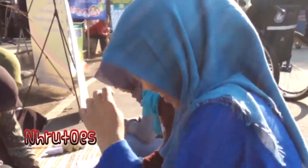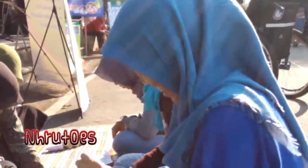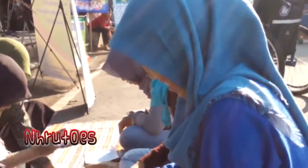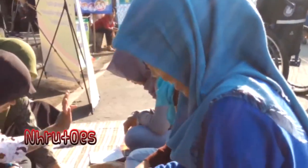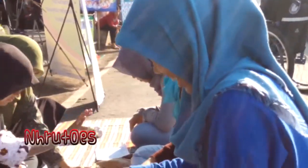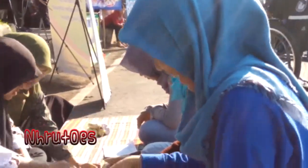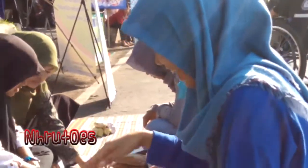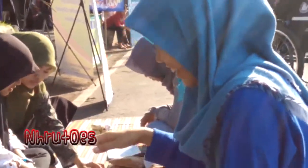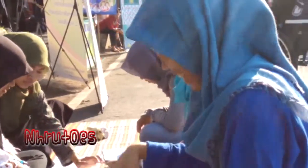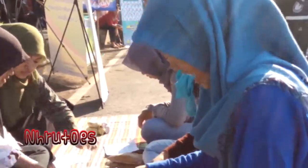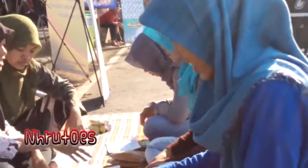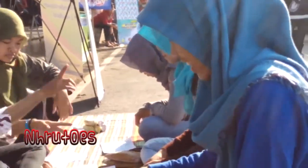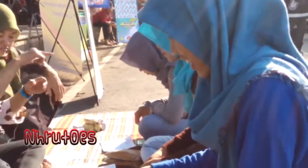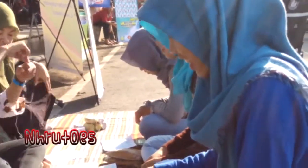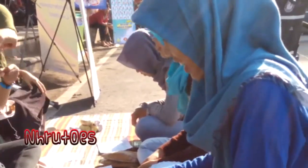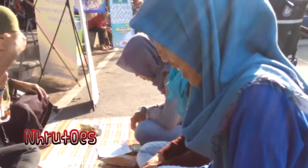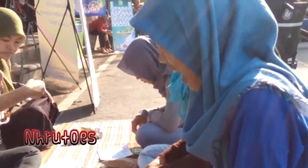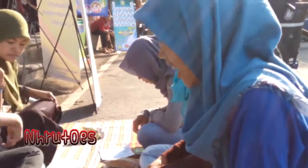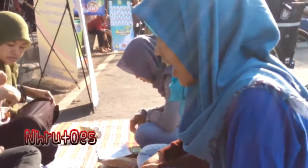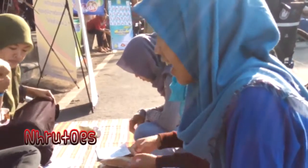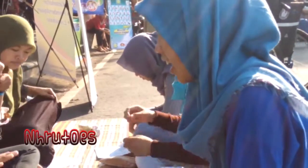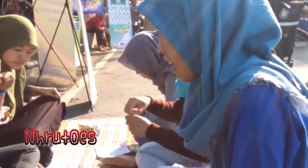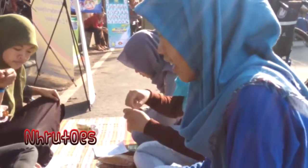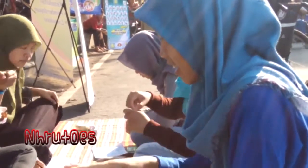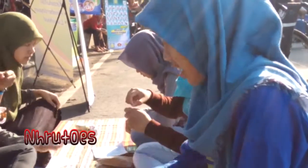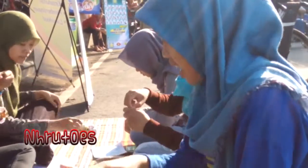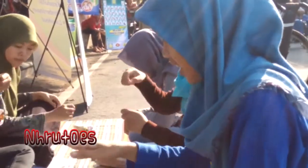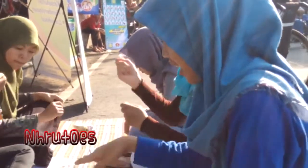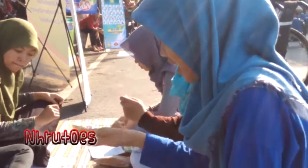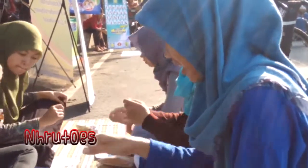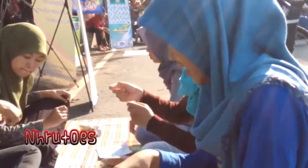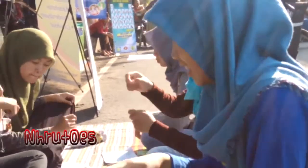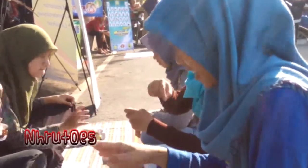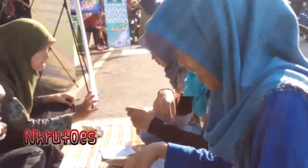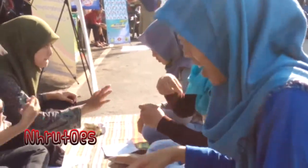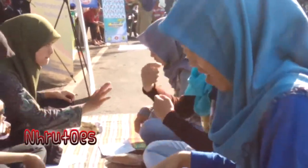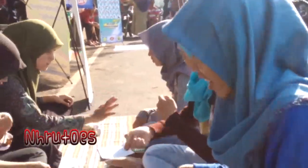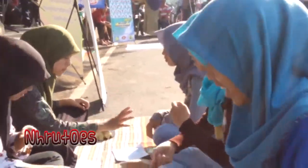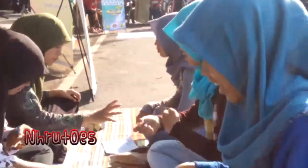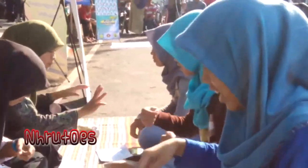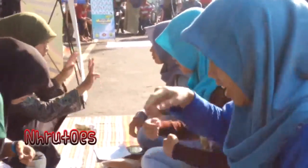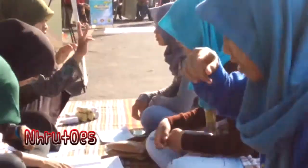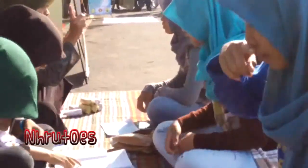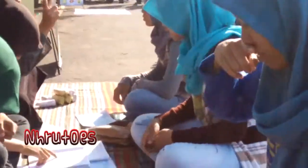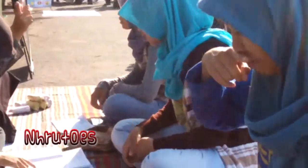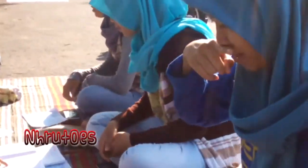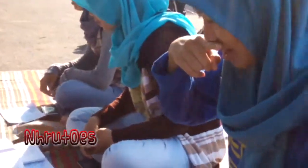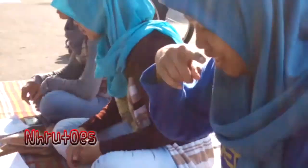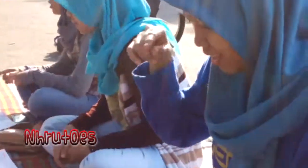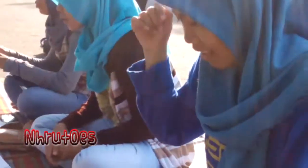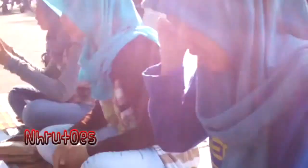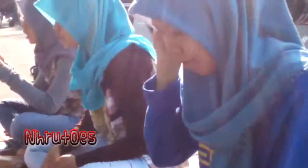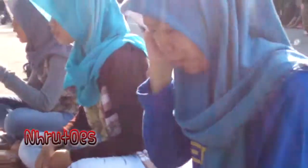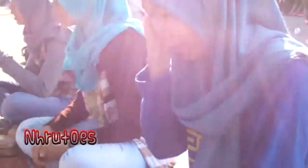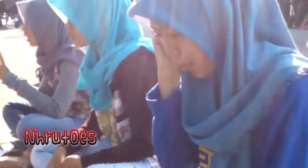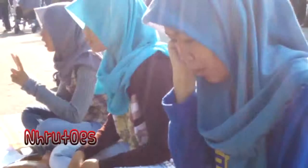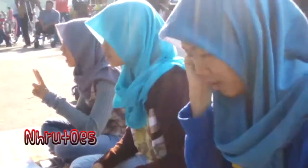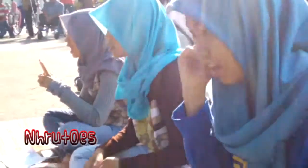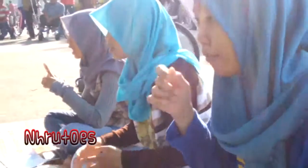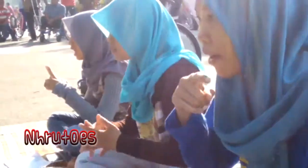berarti bisa saya garis bawahi bahwa teman-teman bisa beli terkadang kita ada dukungan dari orang tua ya Mas ya. Dan saya